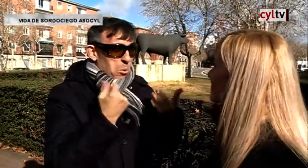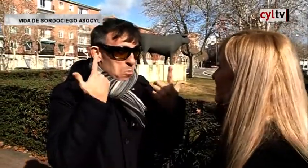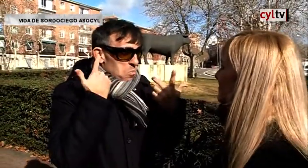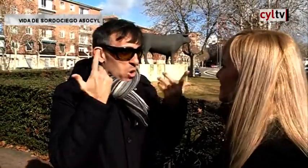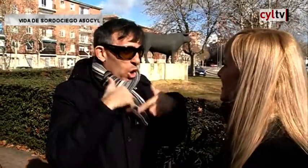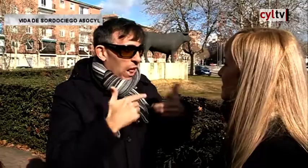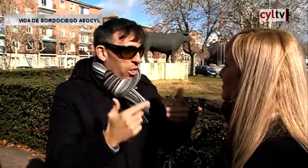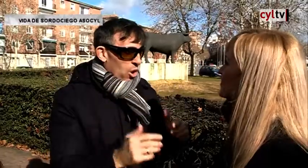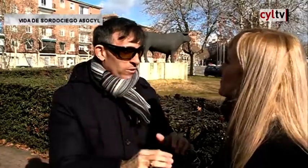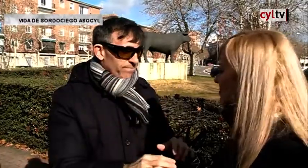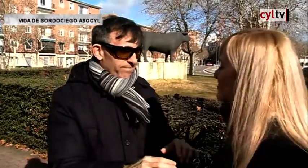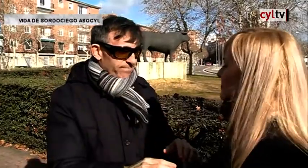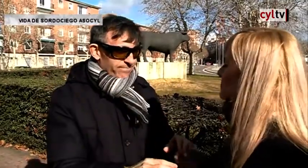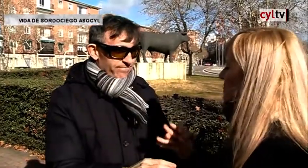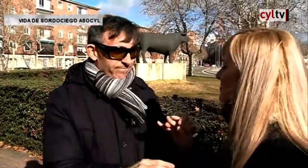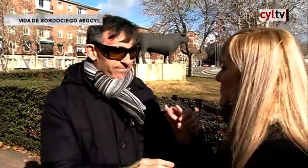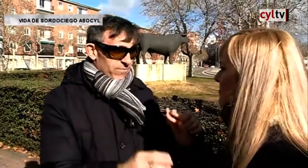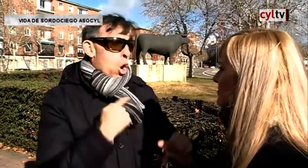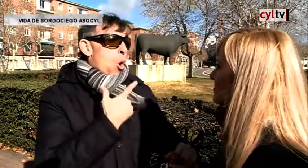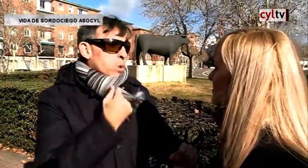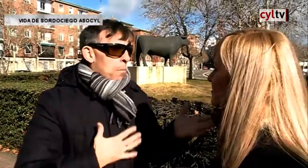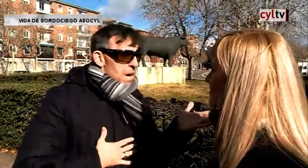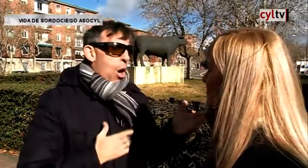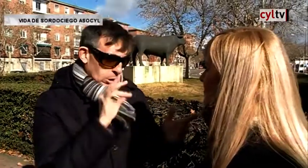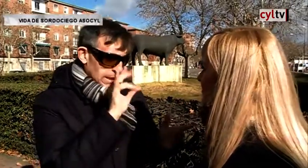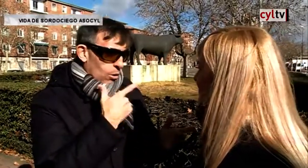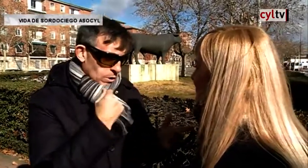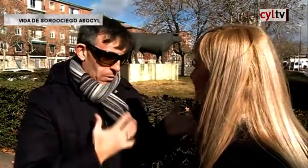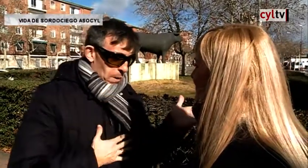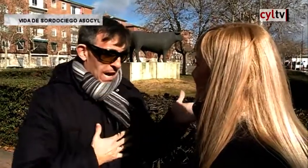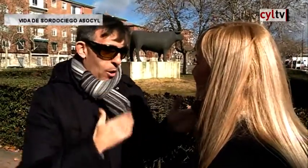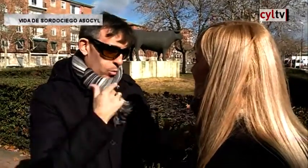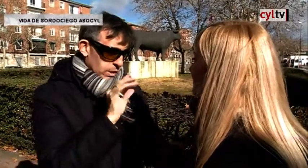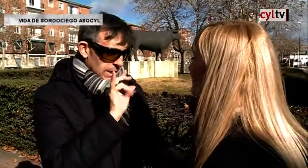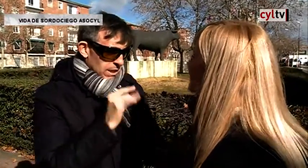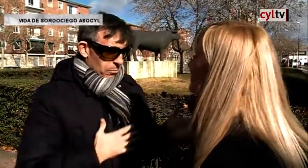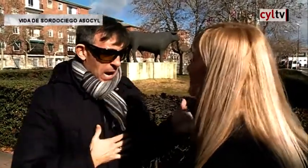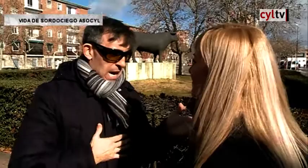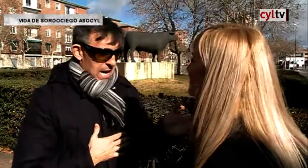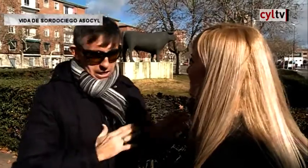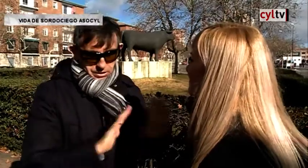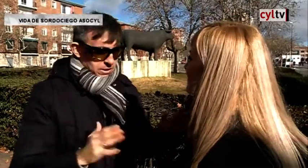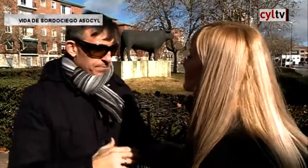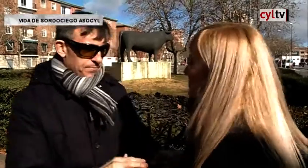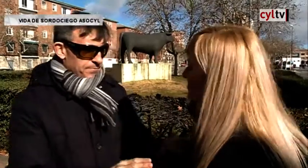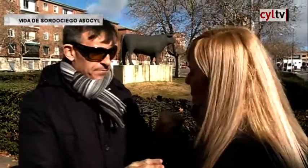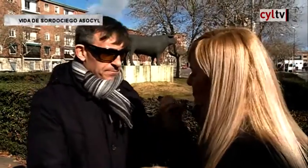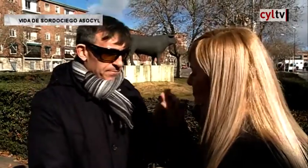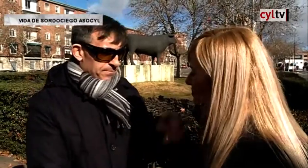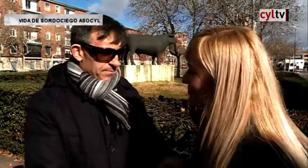que no oigo, no he oído nunca, pero sí que me gusta. Claro. Me gustaría bailar, me gusta verlo, pero no he oído